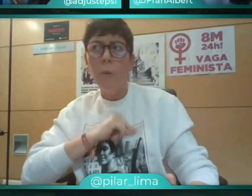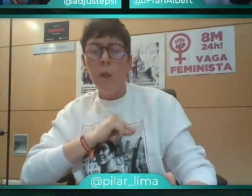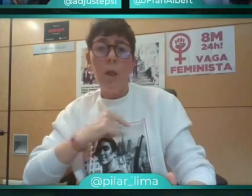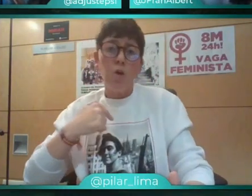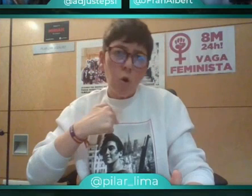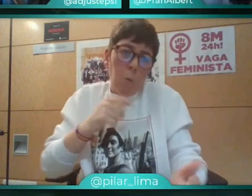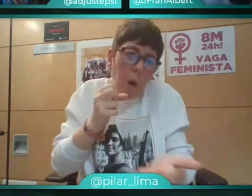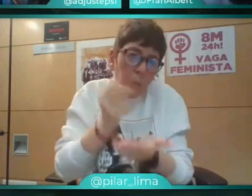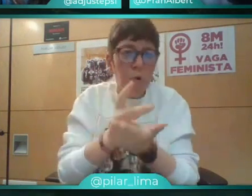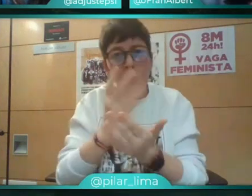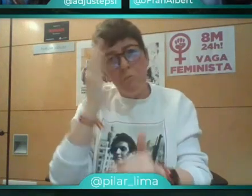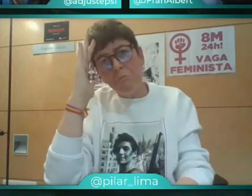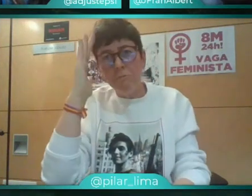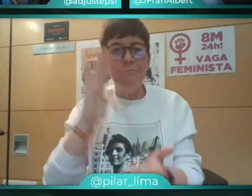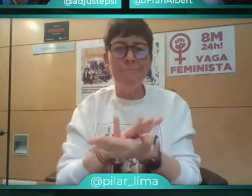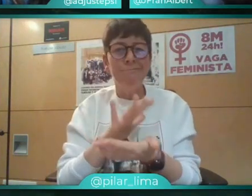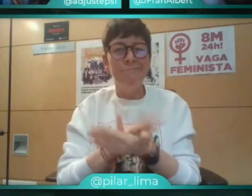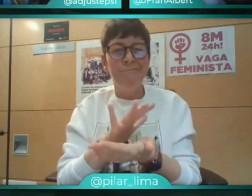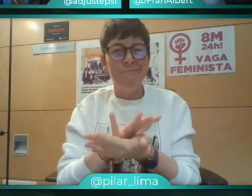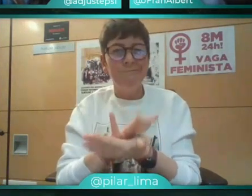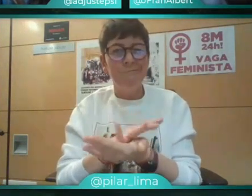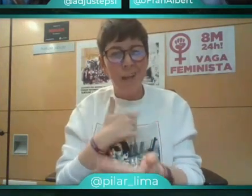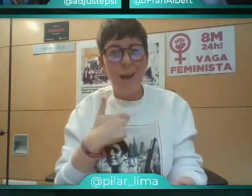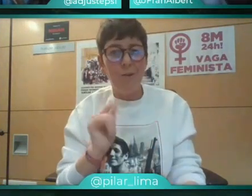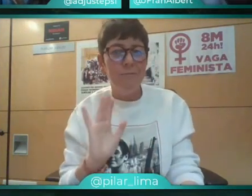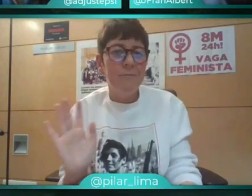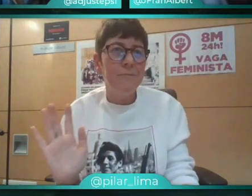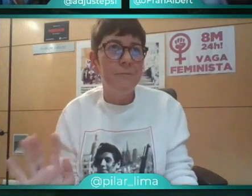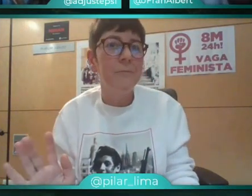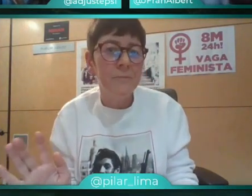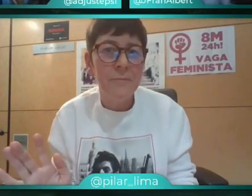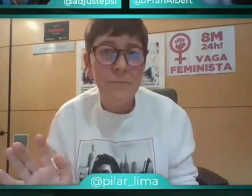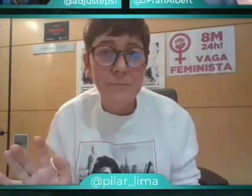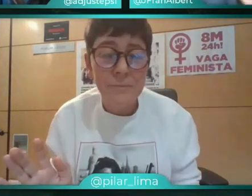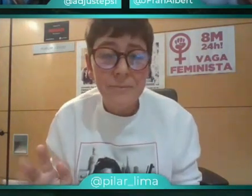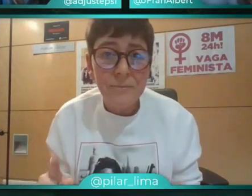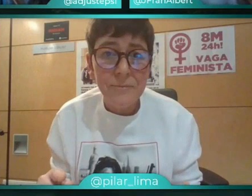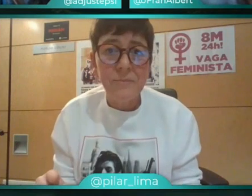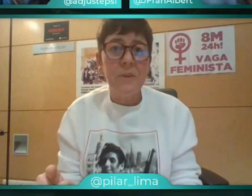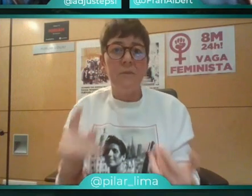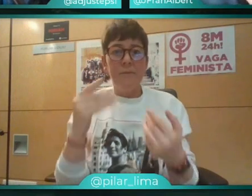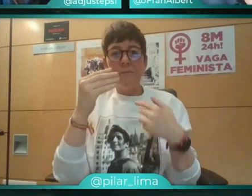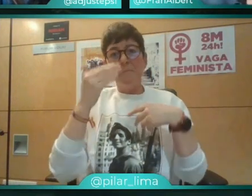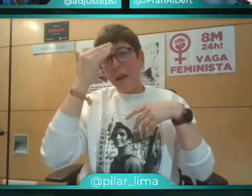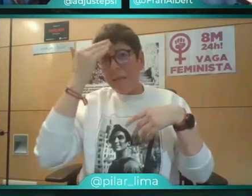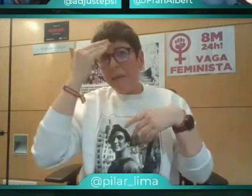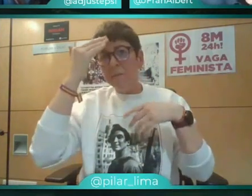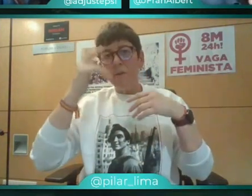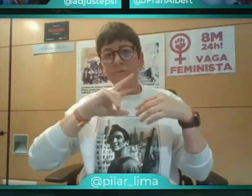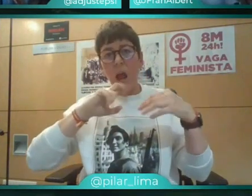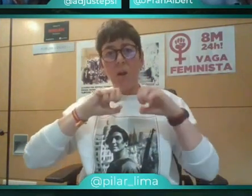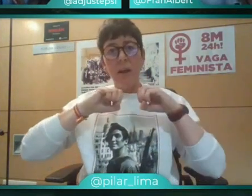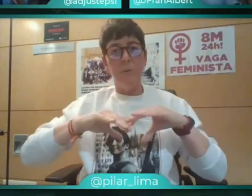cada uno tiene que priorizar bueno su inconsciencia yo priorizo dormir tranquila eso es lo que yo quiero Claro